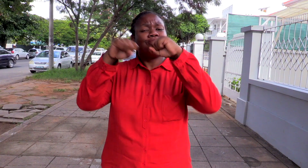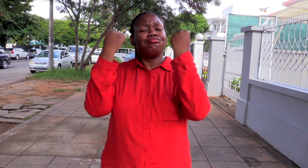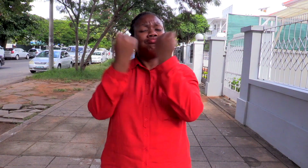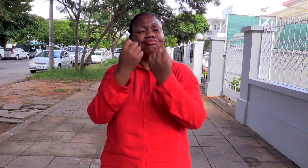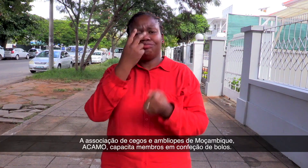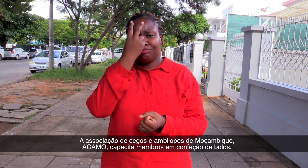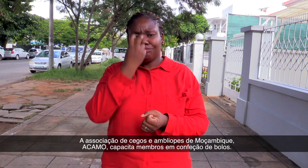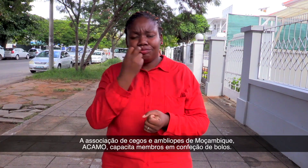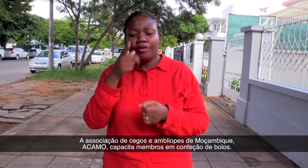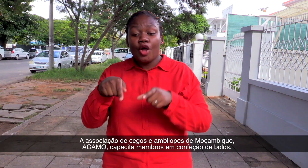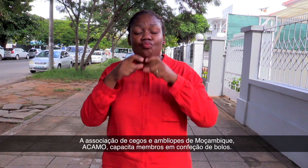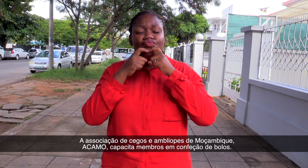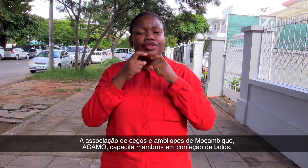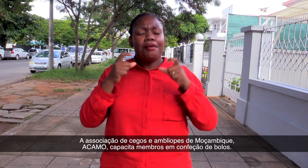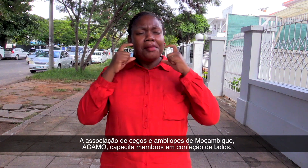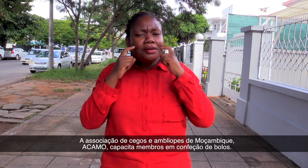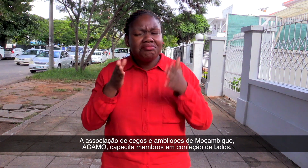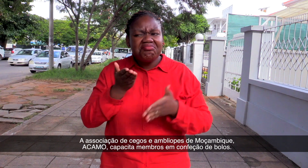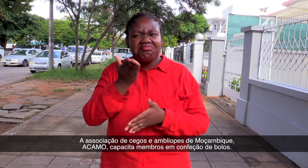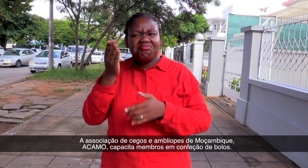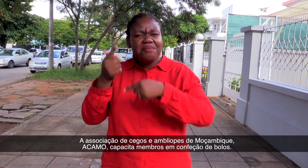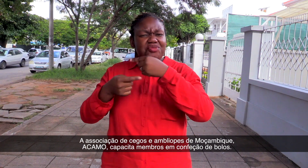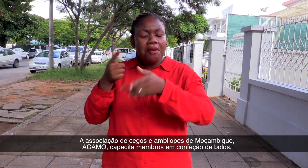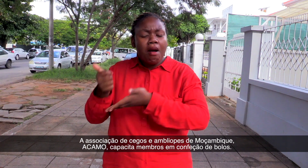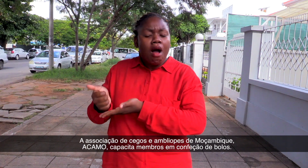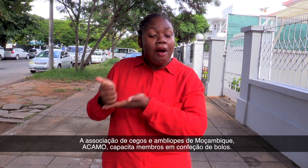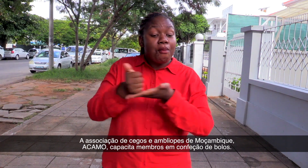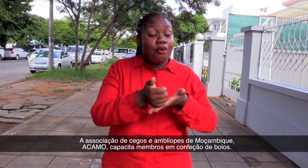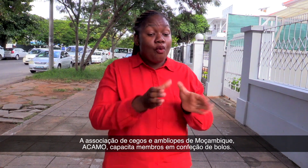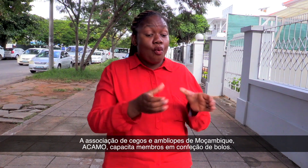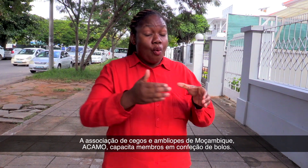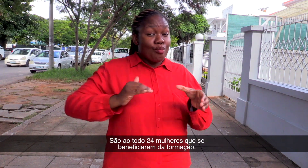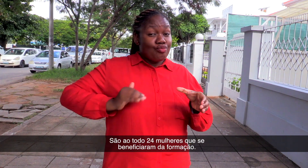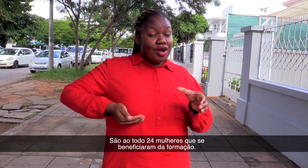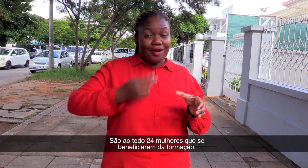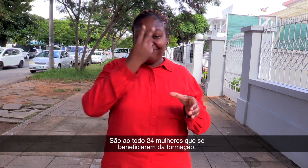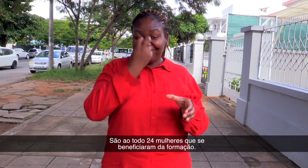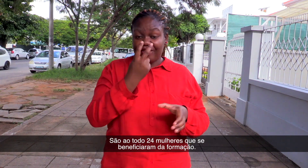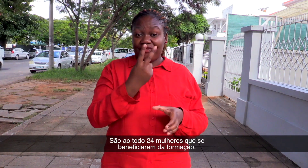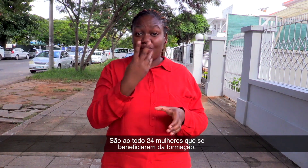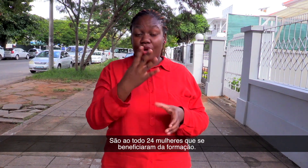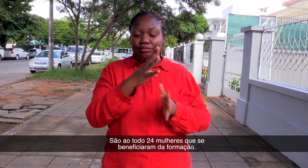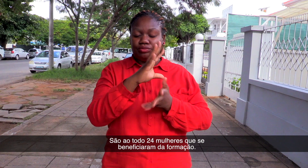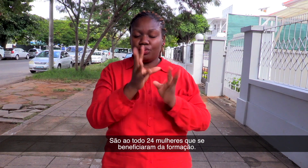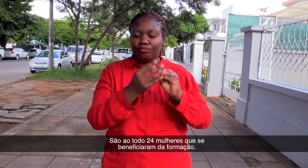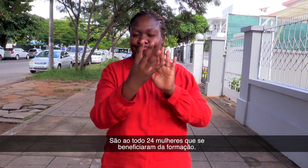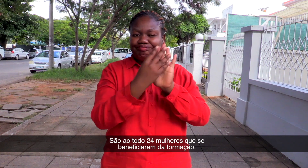A Associação de Cegos e Ambliopos de Moçambique, a CAMU, capacita membros em confeição de bolos. São ao todo